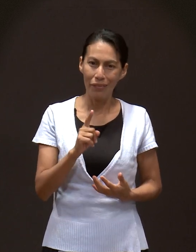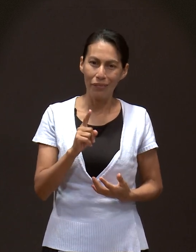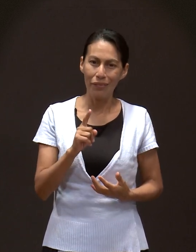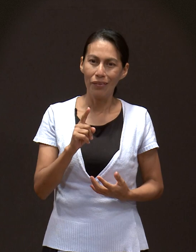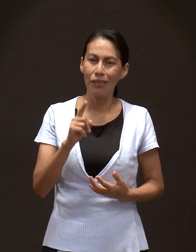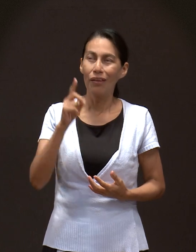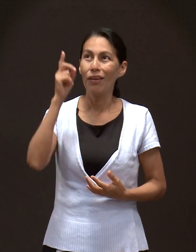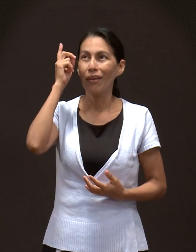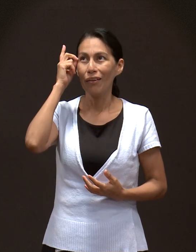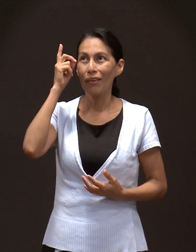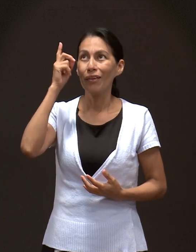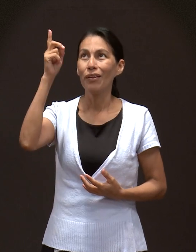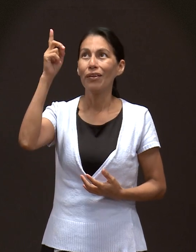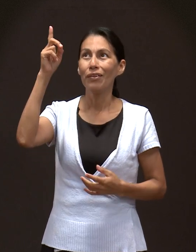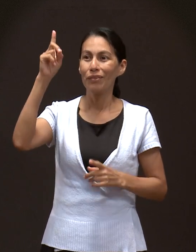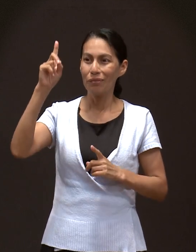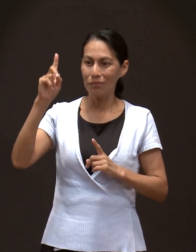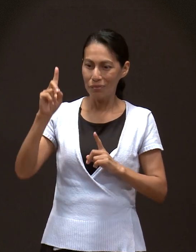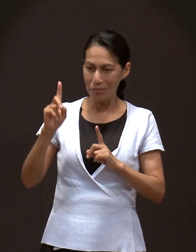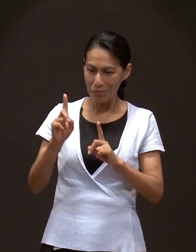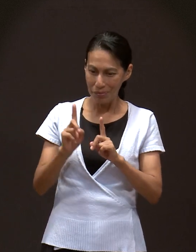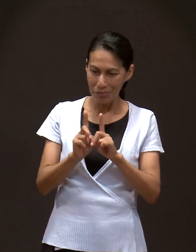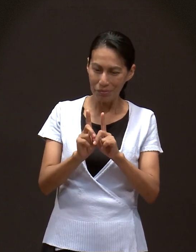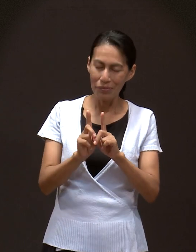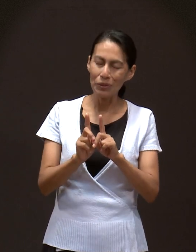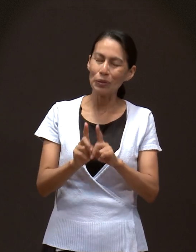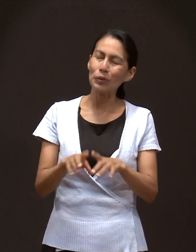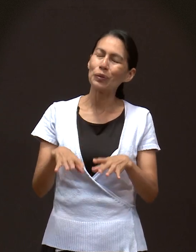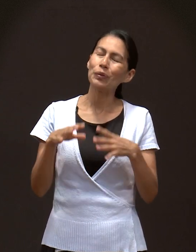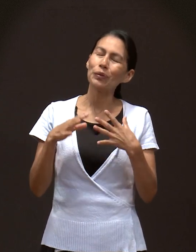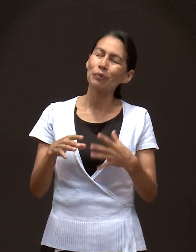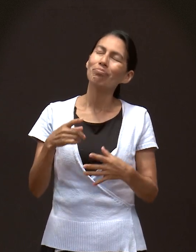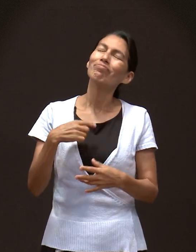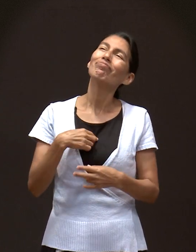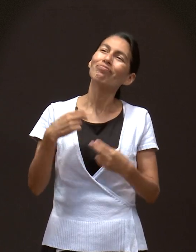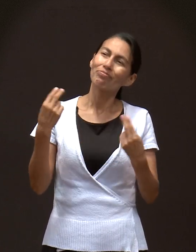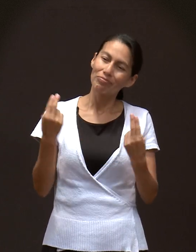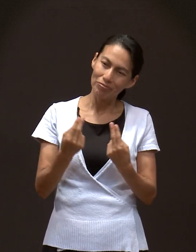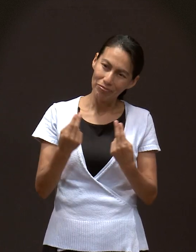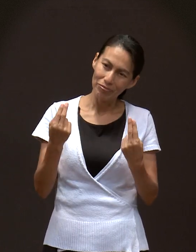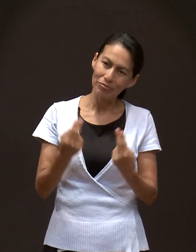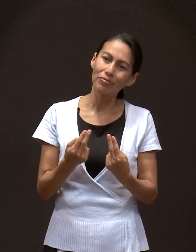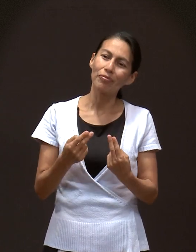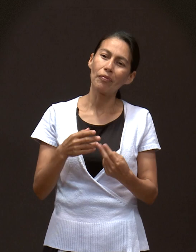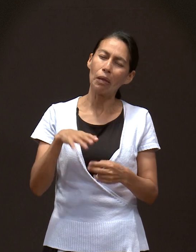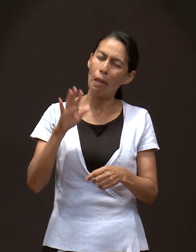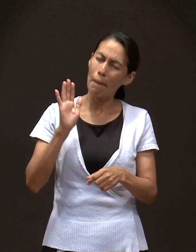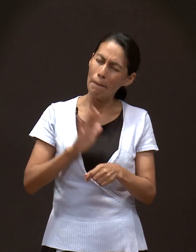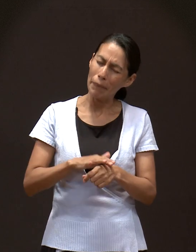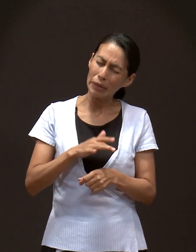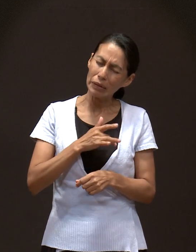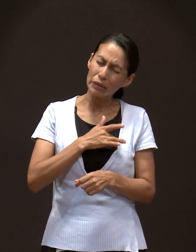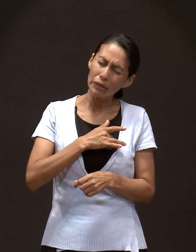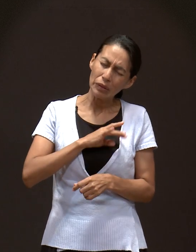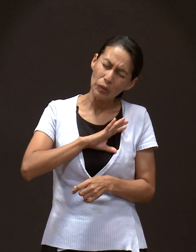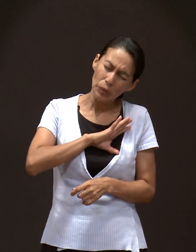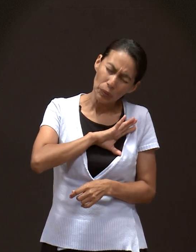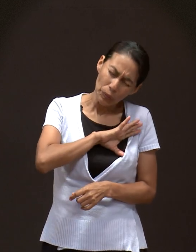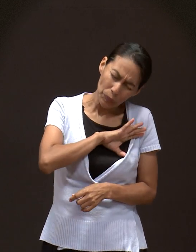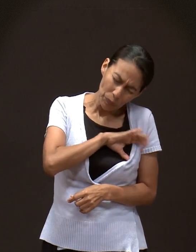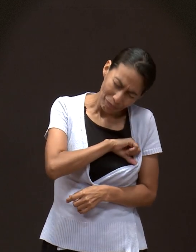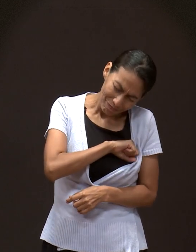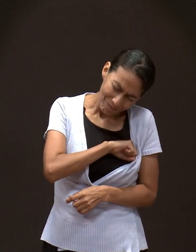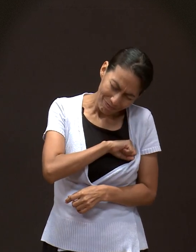porque sé que Dios hoy vino a mí. Cuando más lo necesité, pastor, cuando